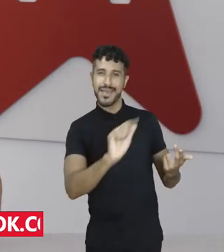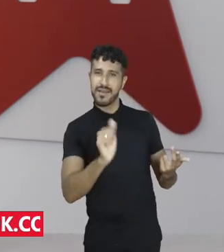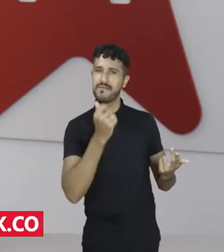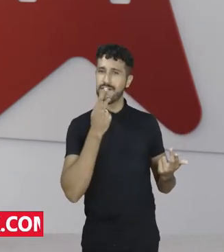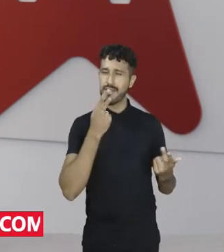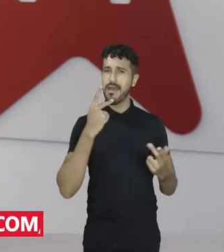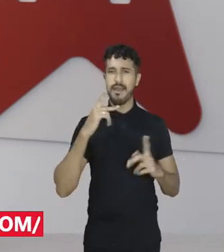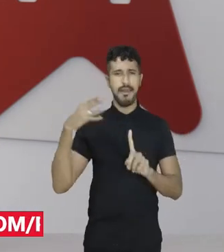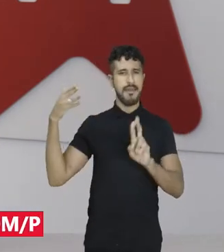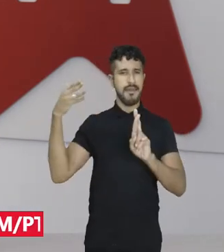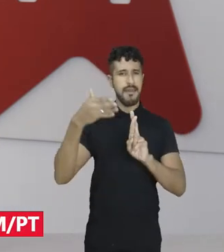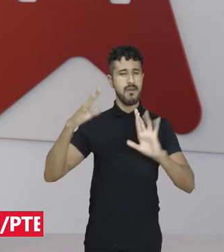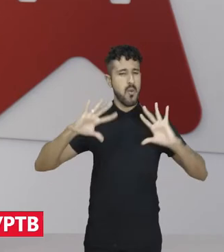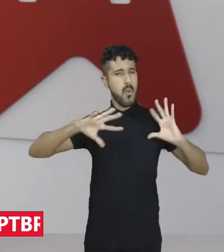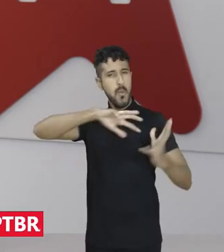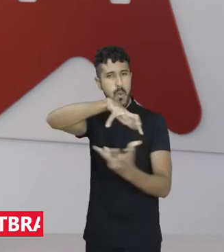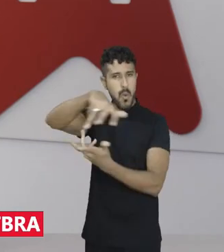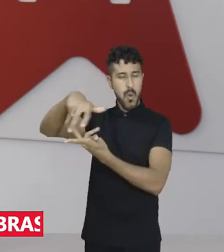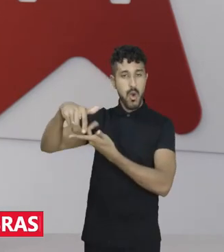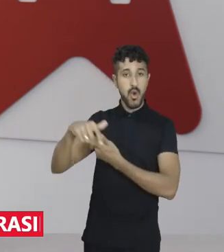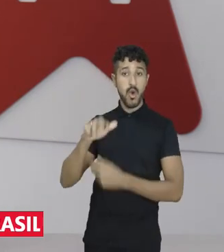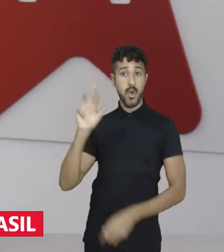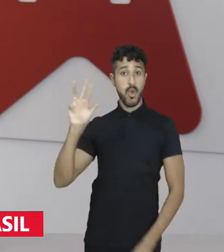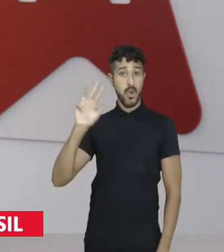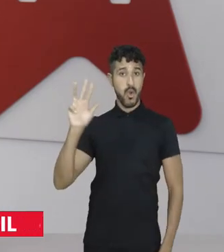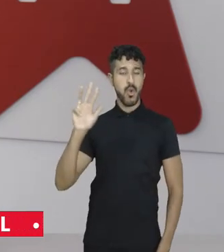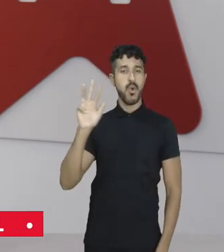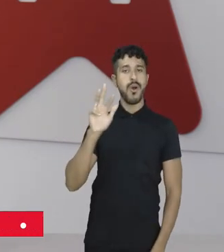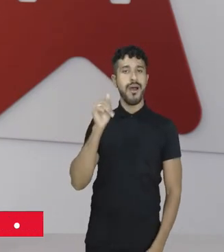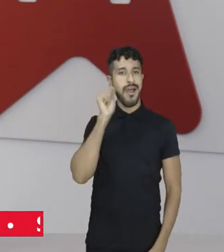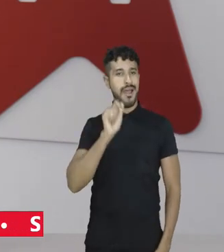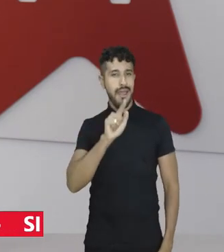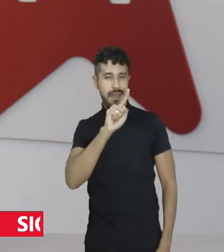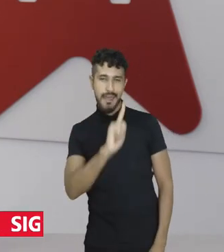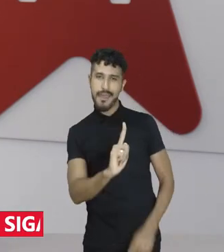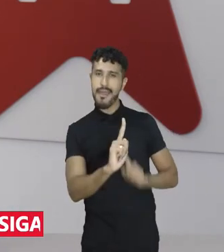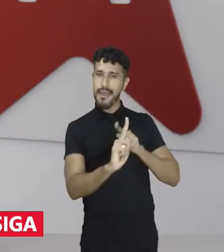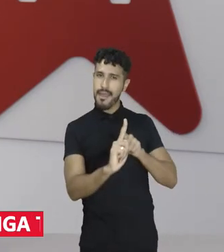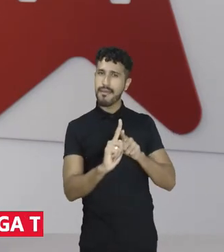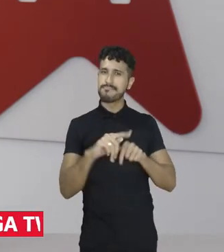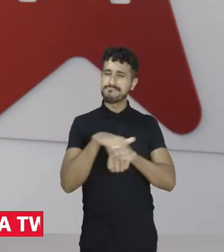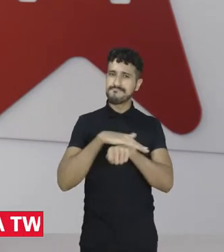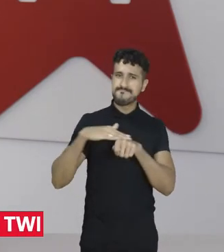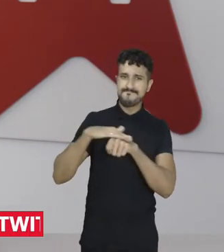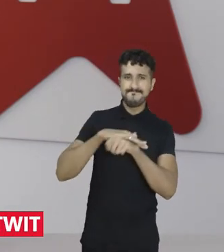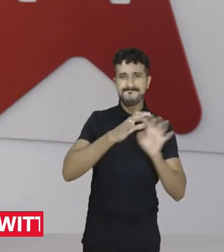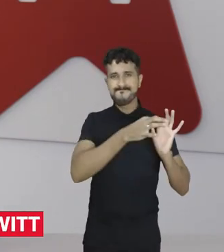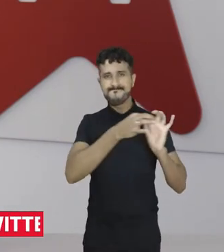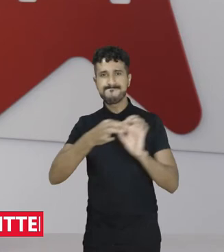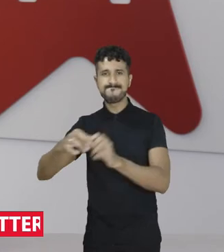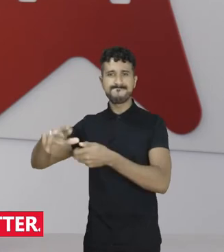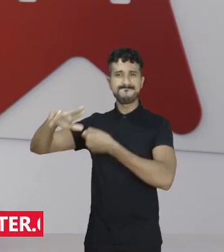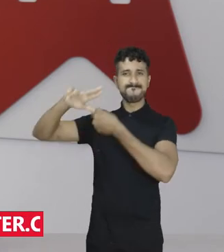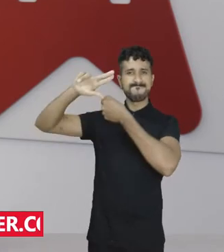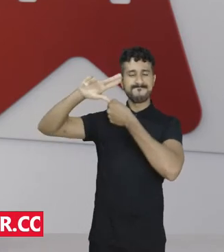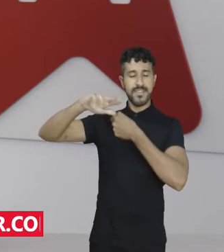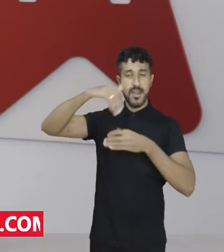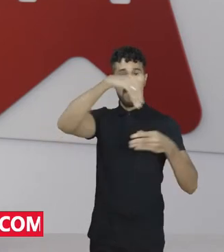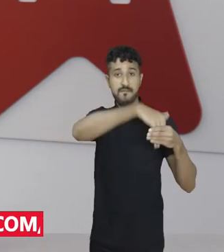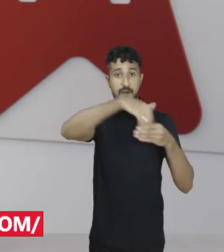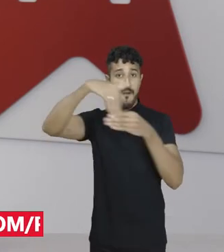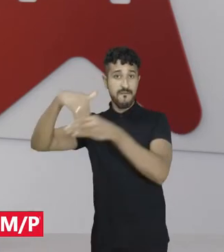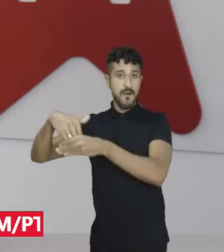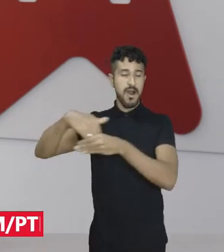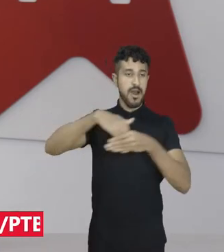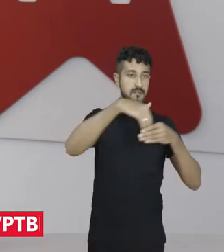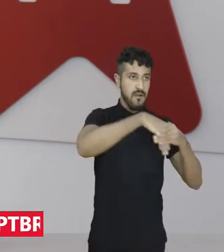referência no mundo inteiro. Com Lula, França conversou sobre a conjuntura latino-americana e mundial, as eleições nos dois países